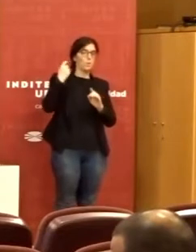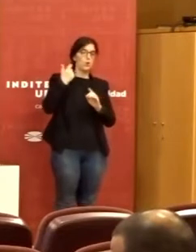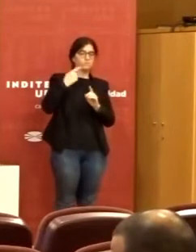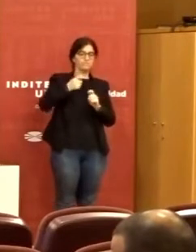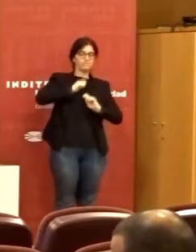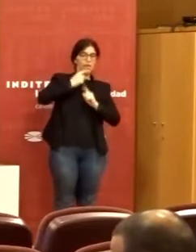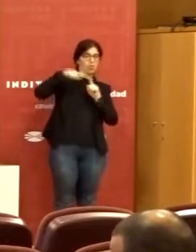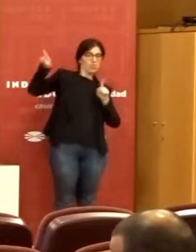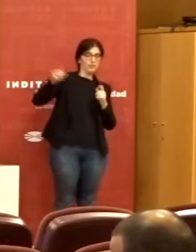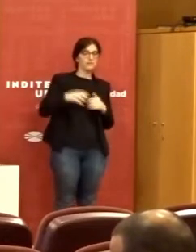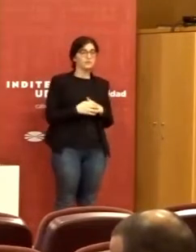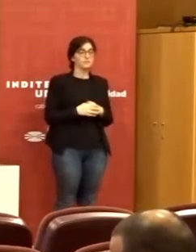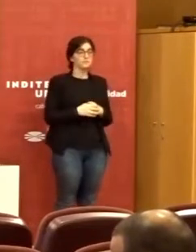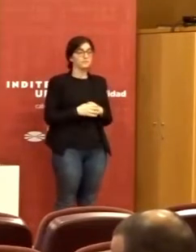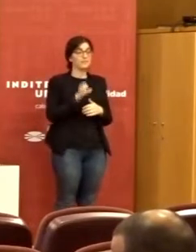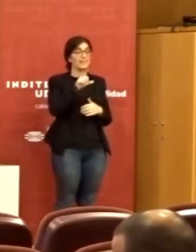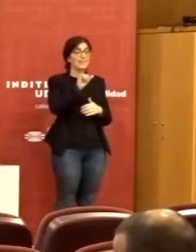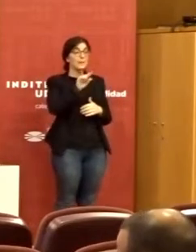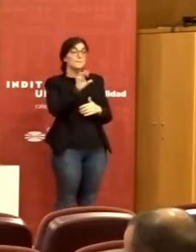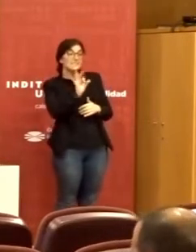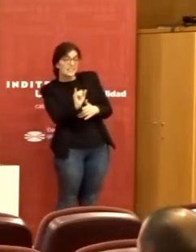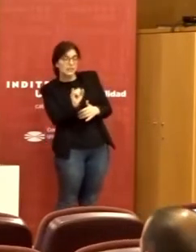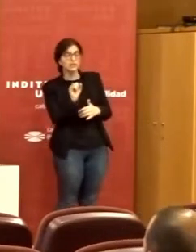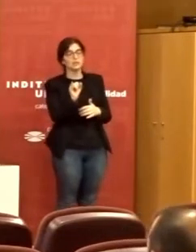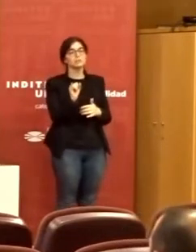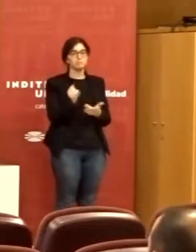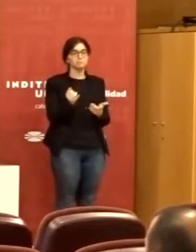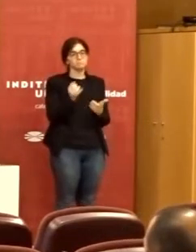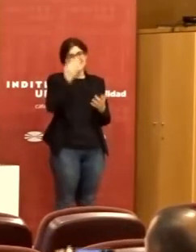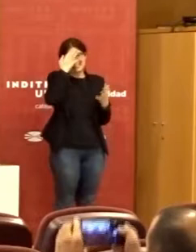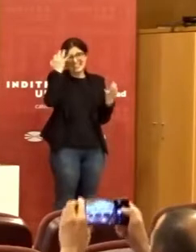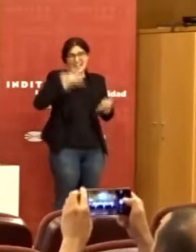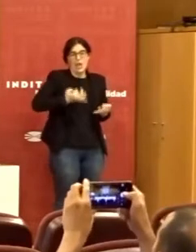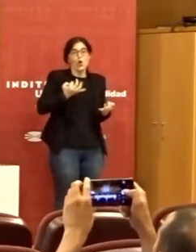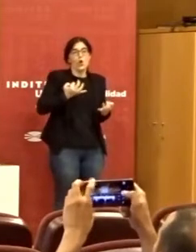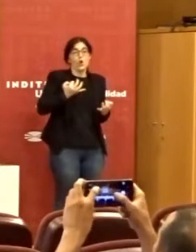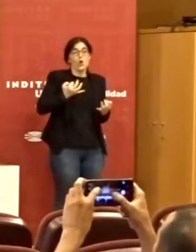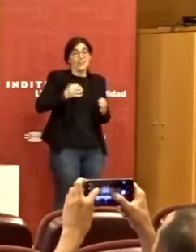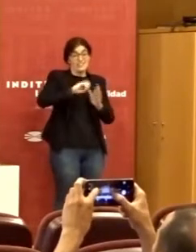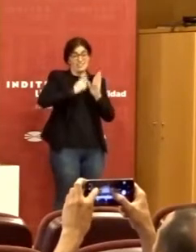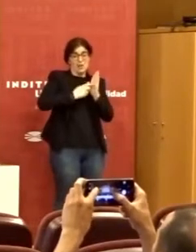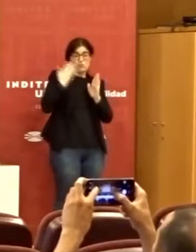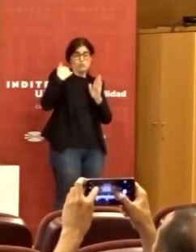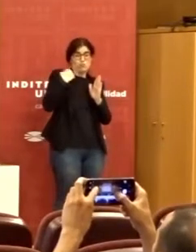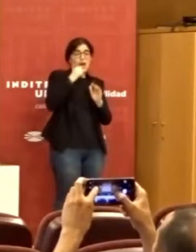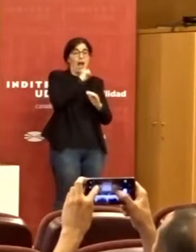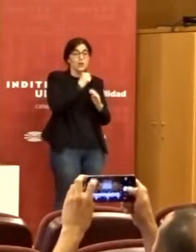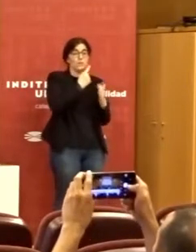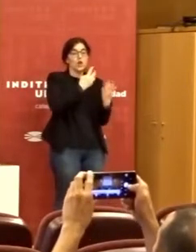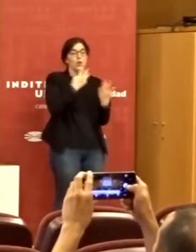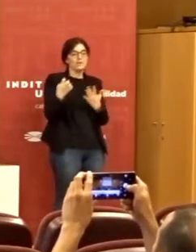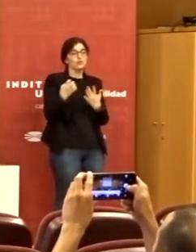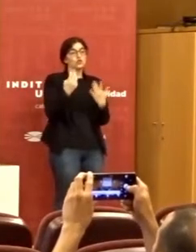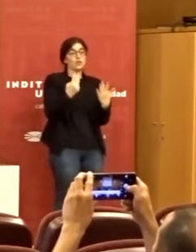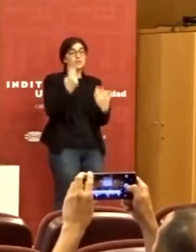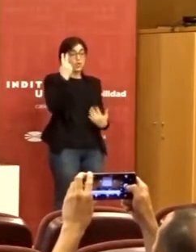que digamos que rompió totalmente, ¿no?, creó ese entorno normativo, es una ley del año 1982, si mal no